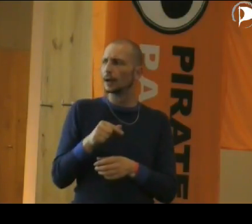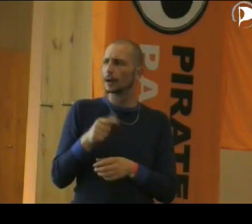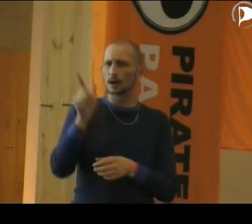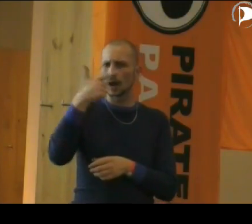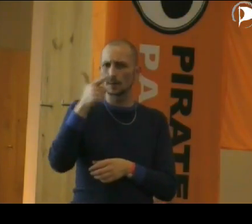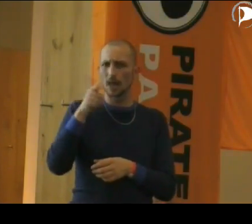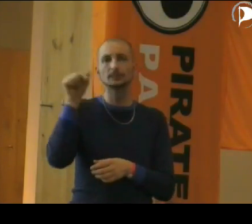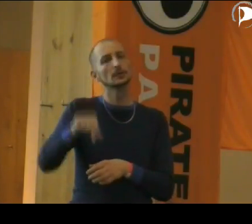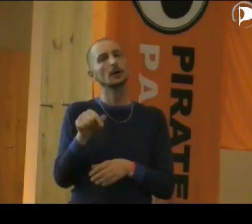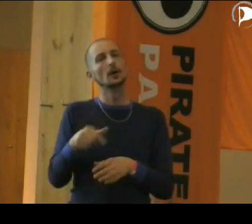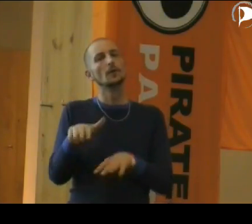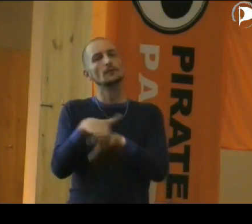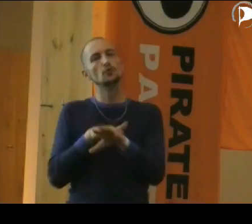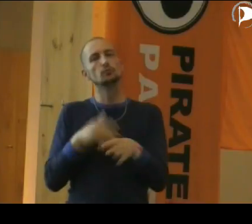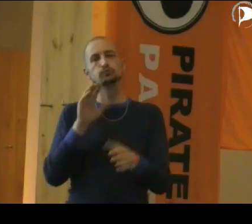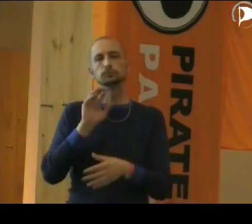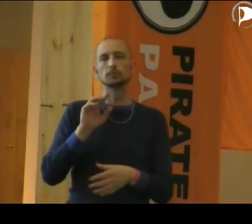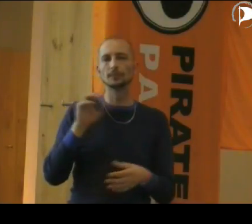den 2